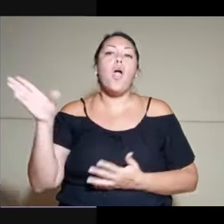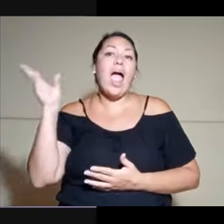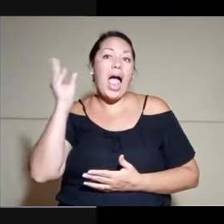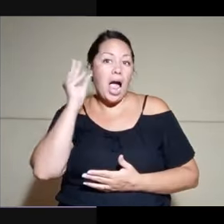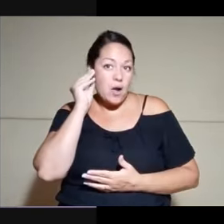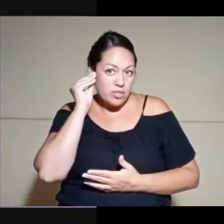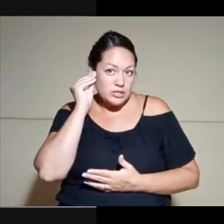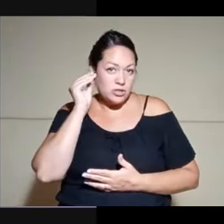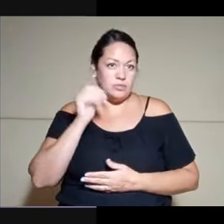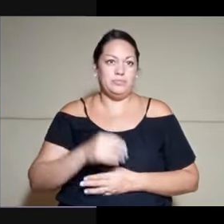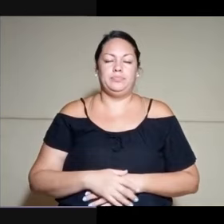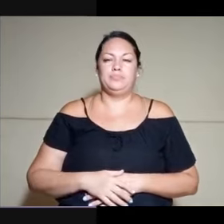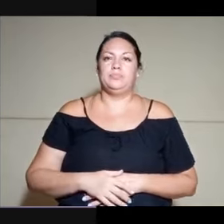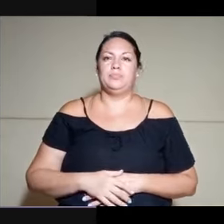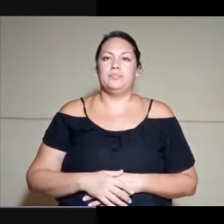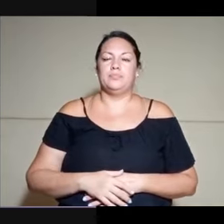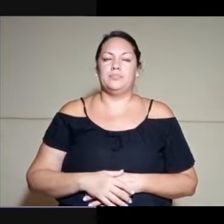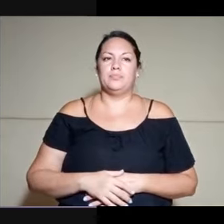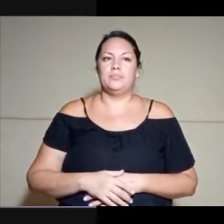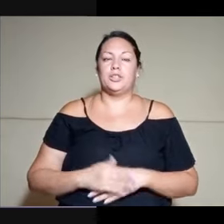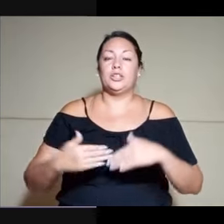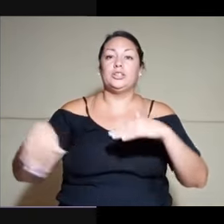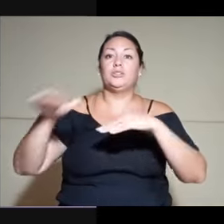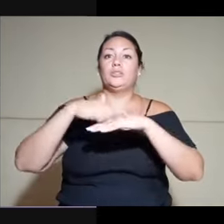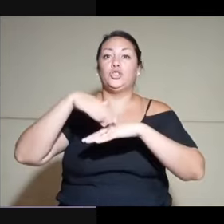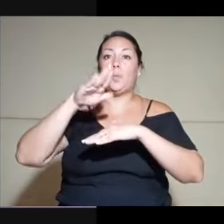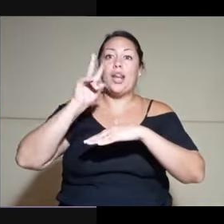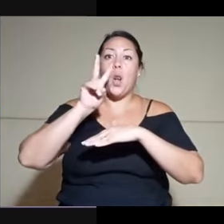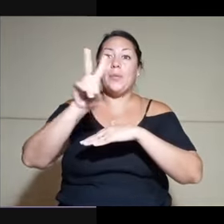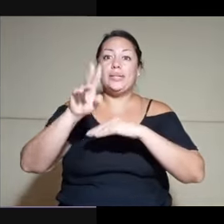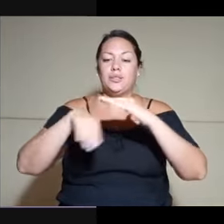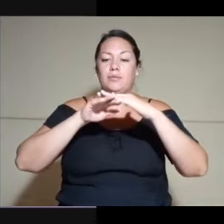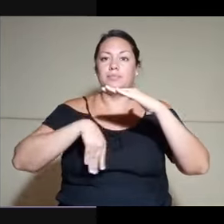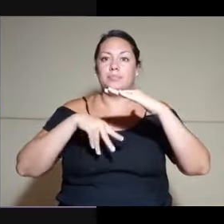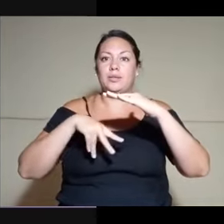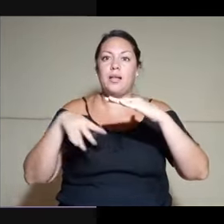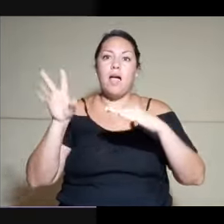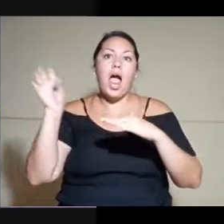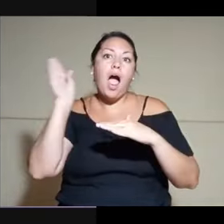o tubérculos cuadrigéminos inferiores están asociados con la audición.